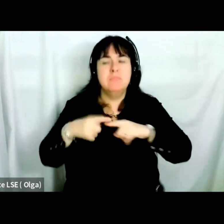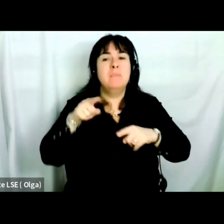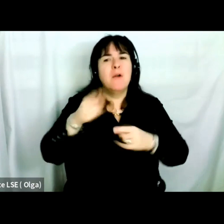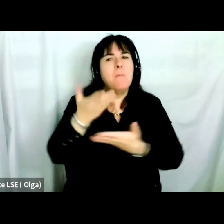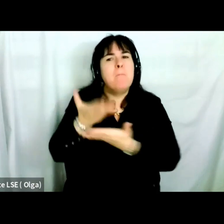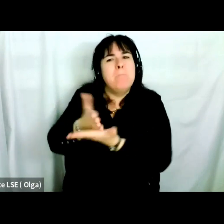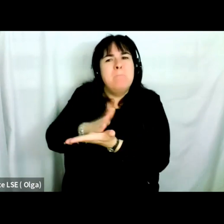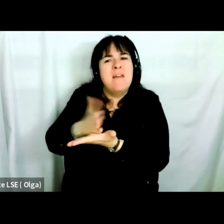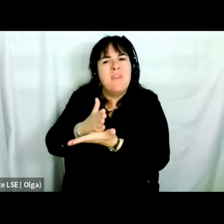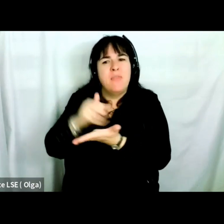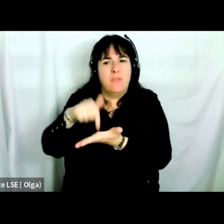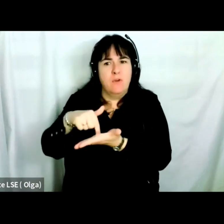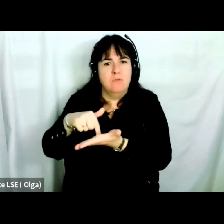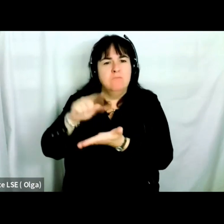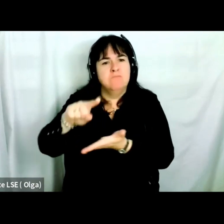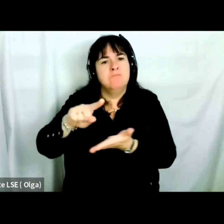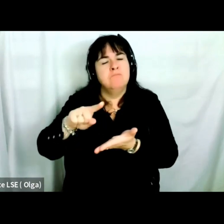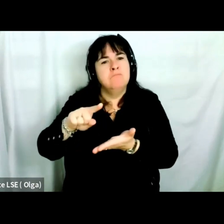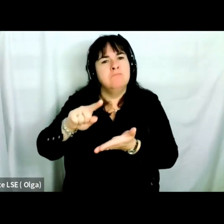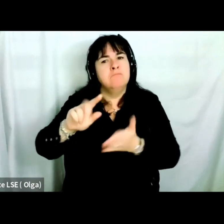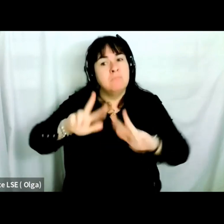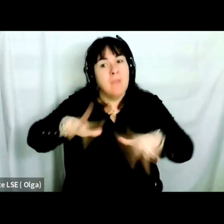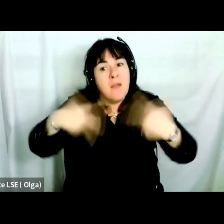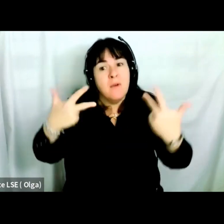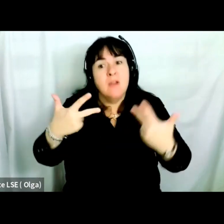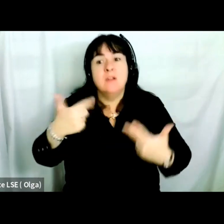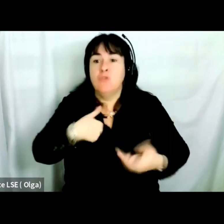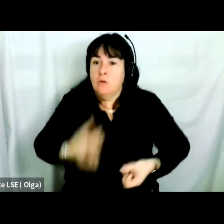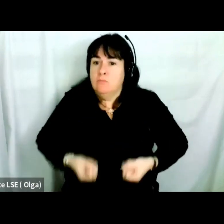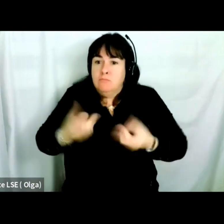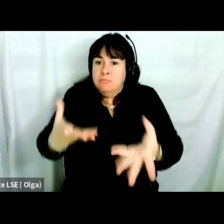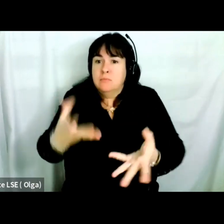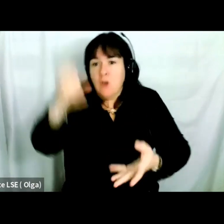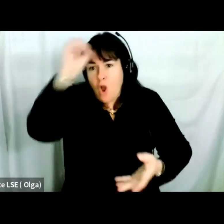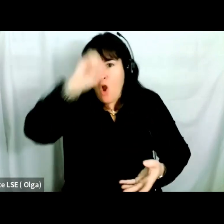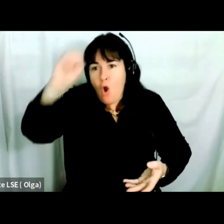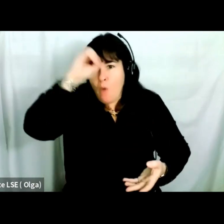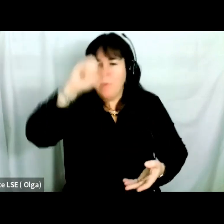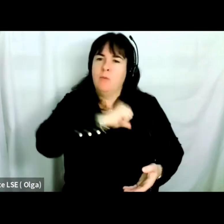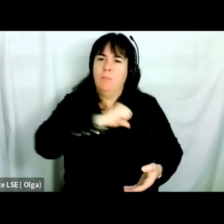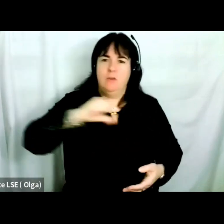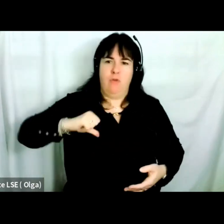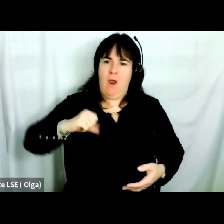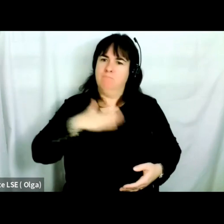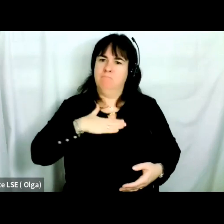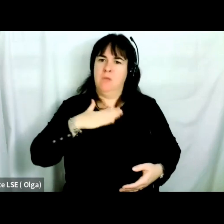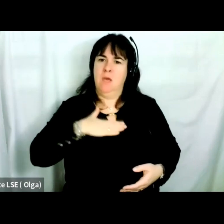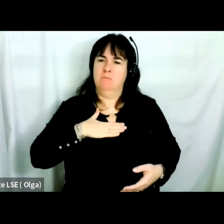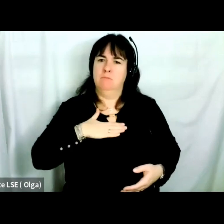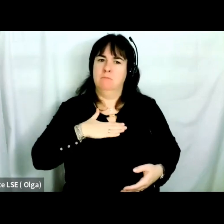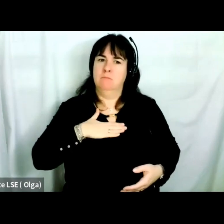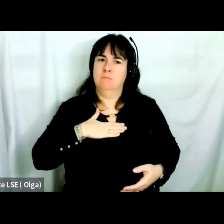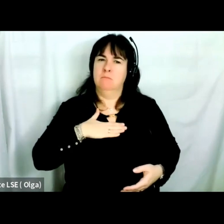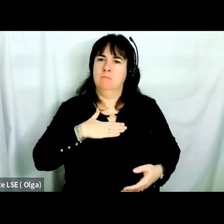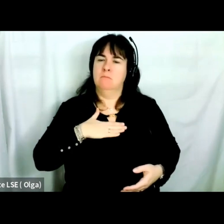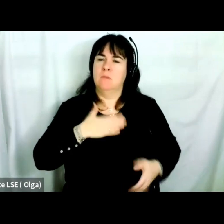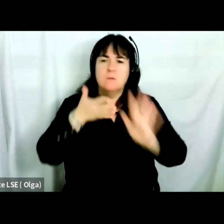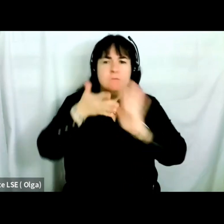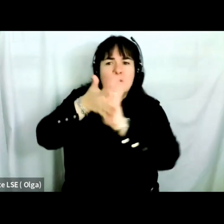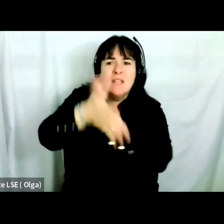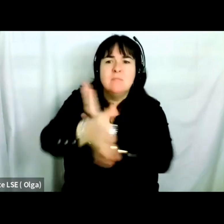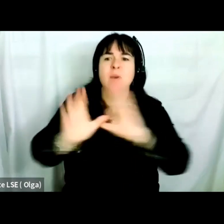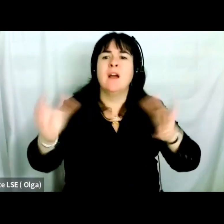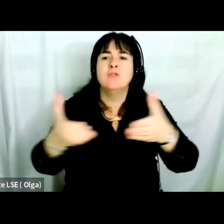quizá me vais a permitir que dé mi opinión personal para decir a la comunidad sorda que